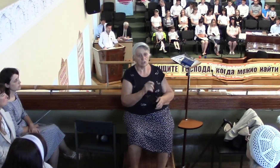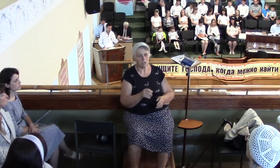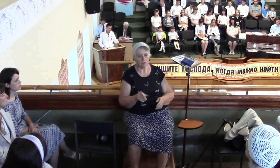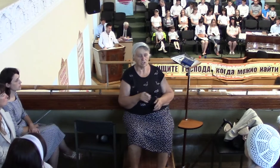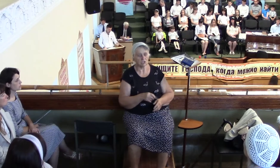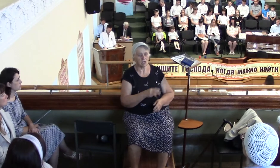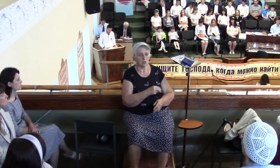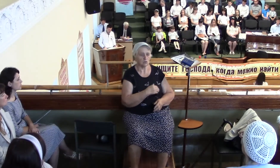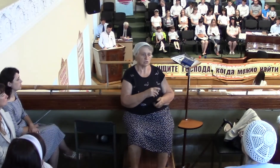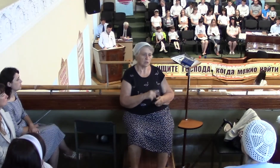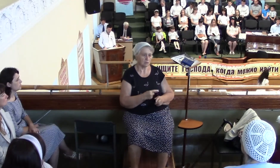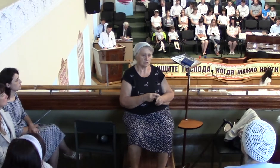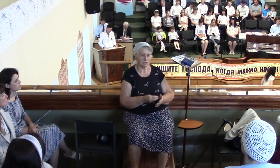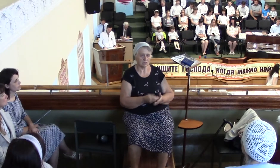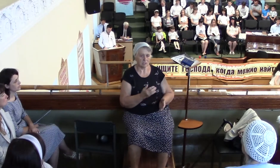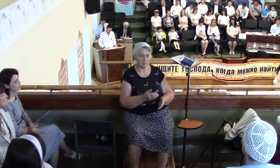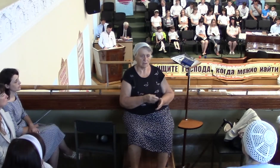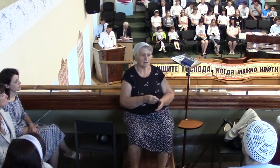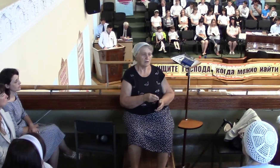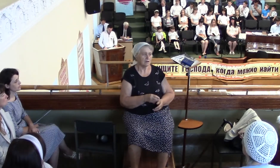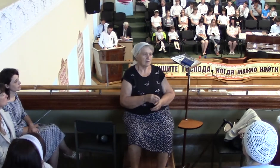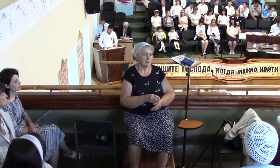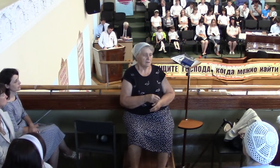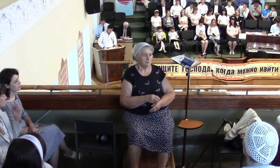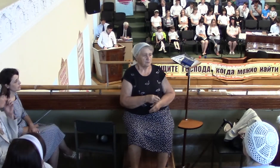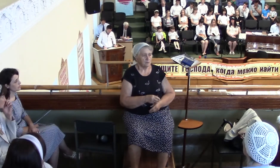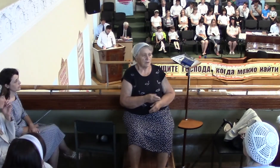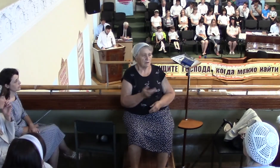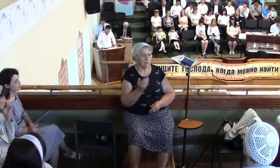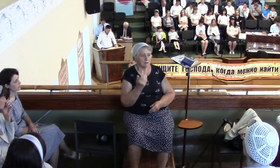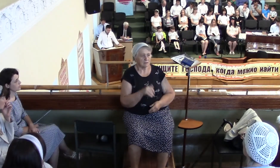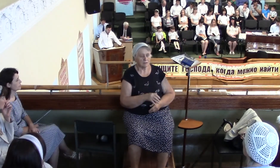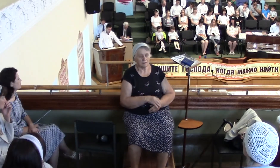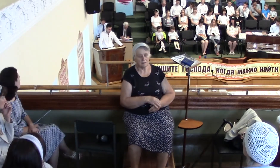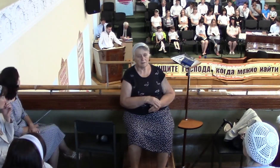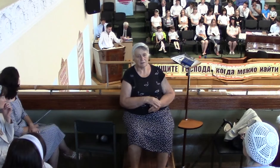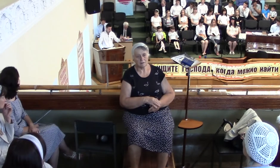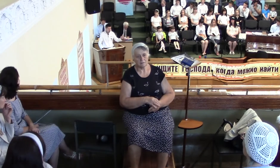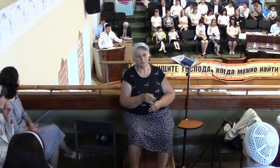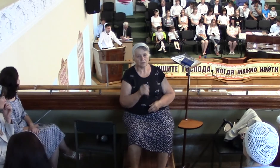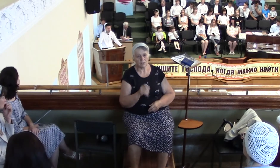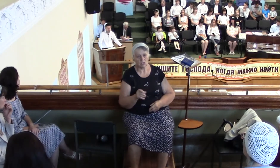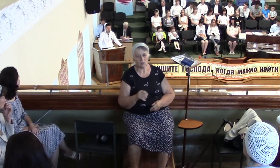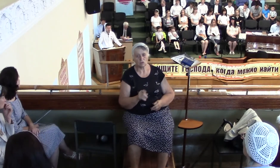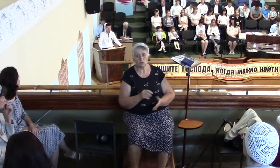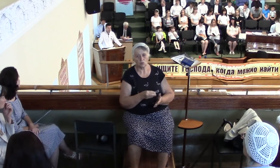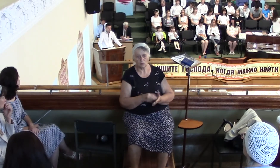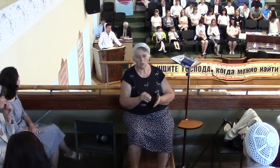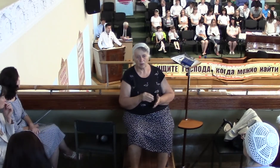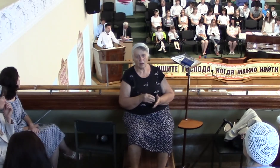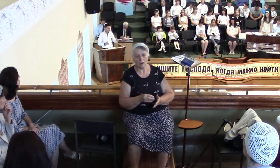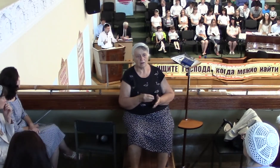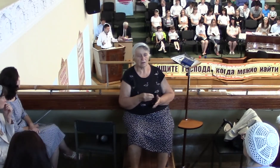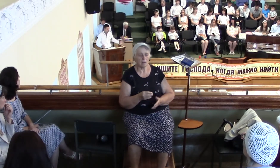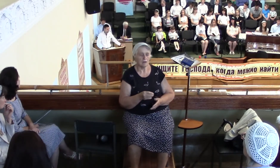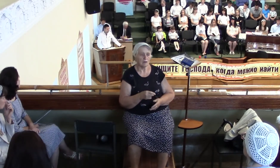Лично каждый присутствующий здесь. Когда человек что-то приобретает, он может сказать,